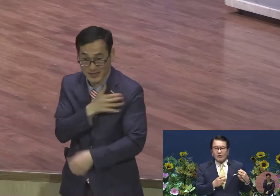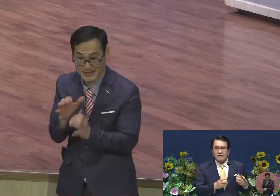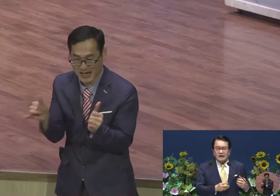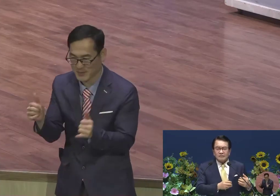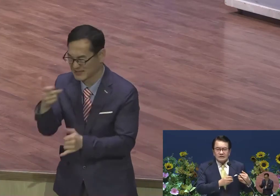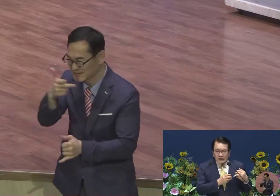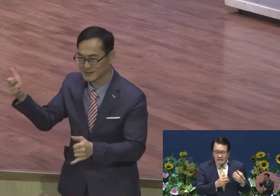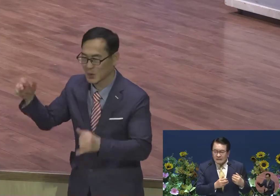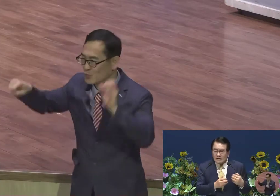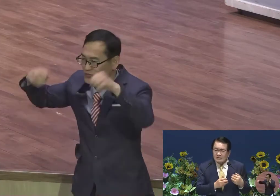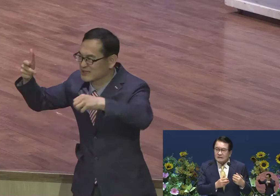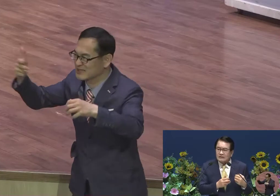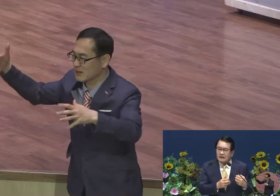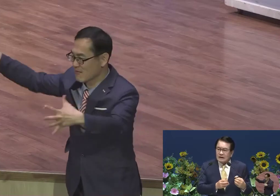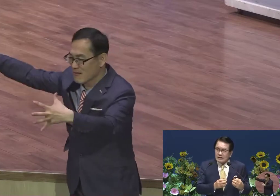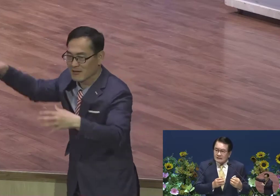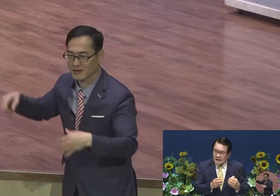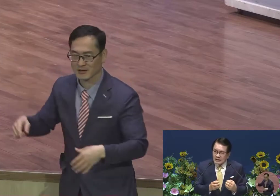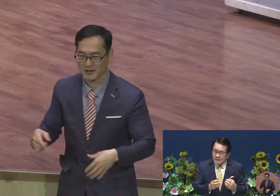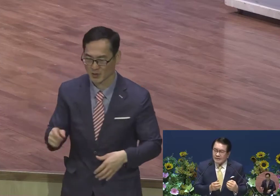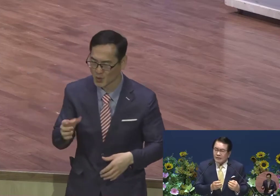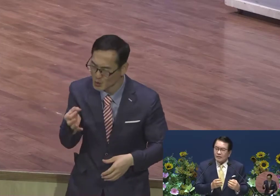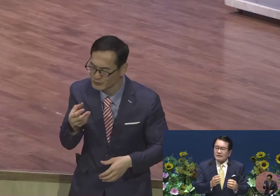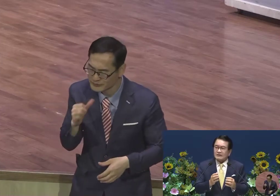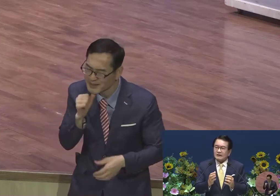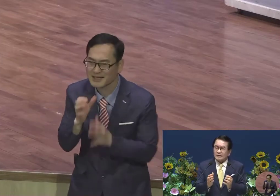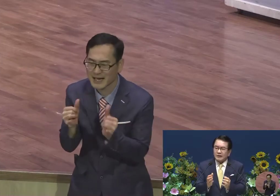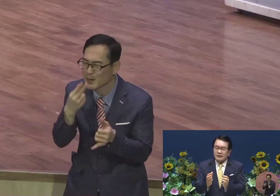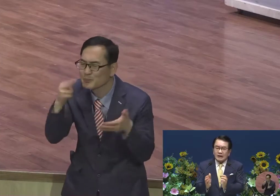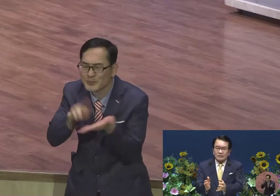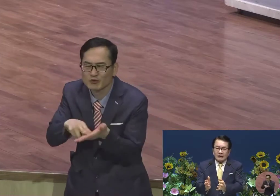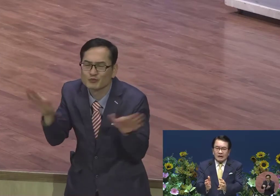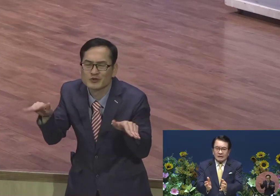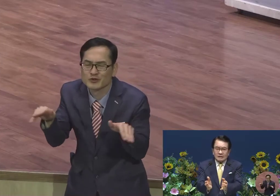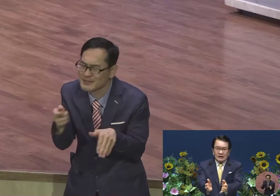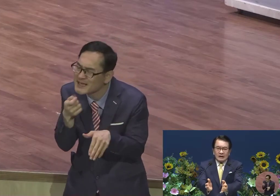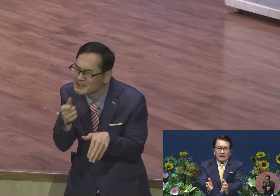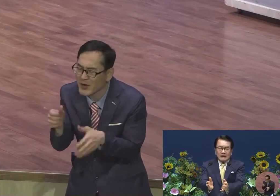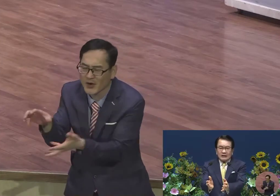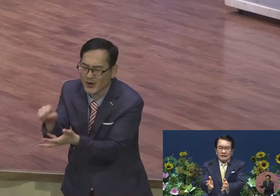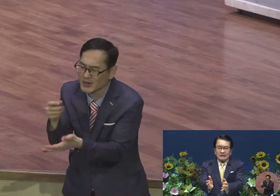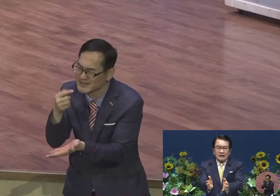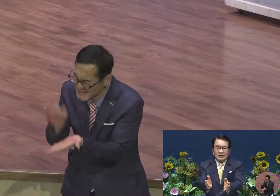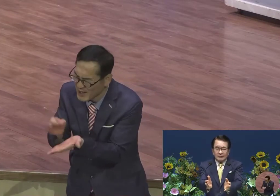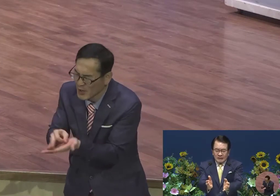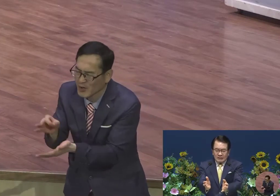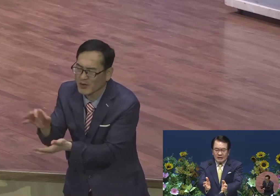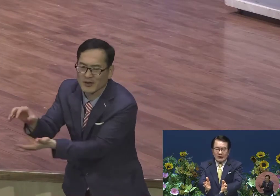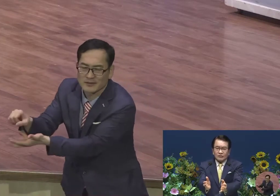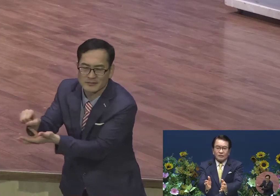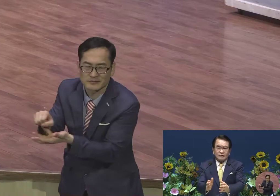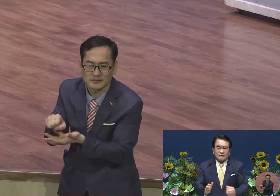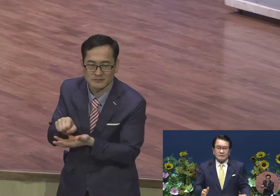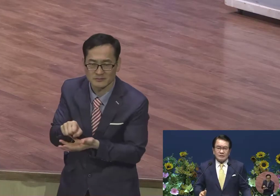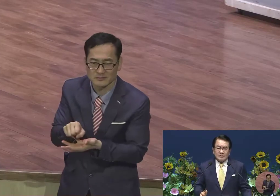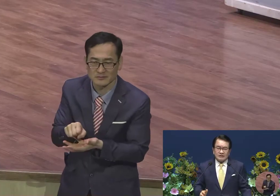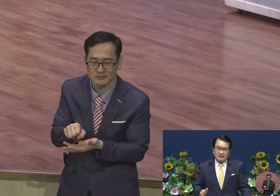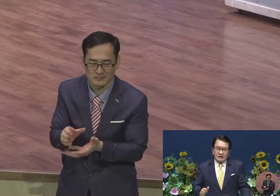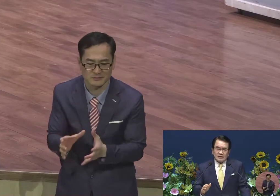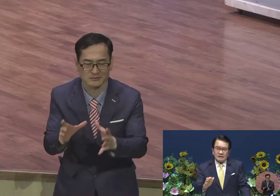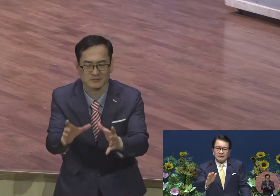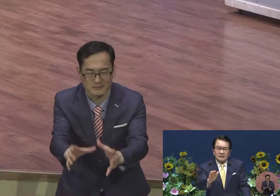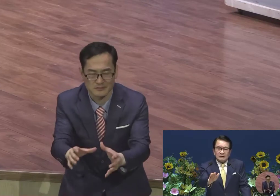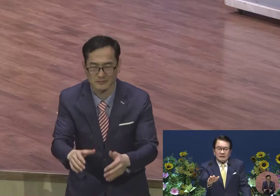잡고 돈 없는 사람은 작은 거 그래서 자기 행팬대로 와서 생명 있는 가지와 내놔 양을 한 마리 딱 놓으면